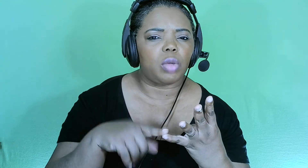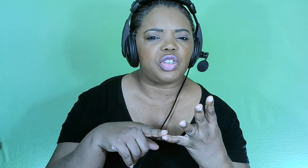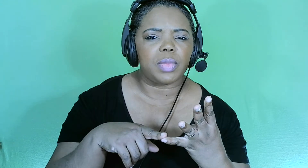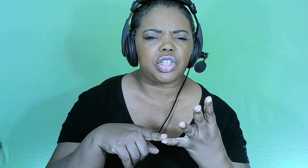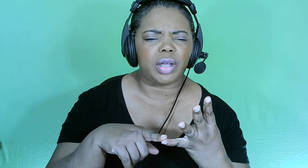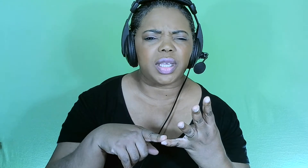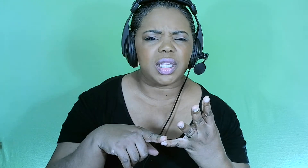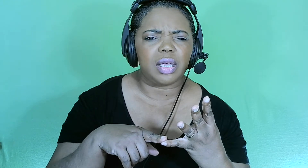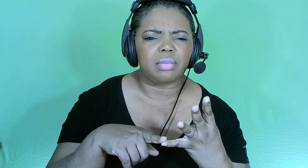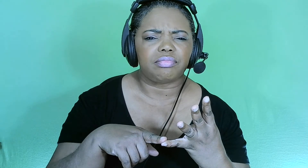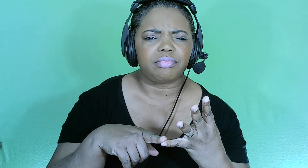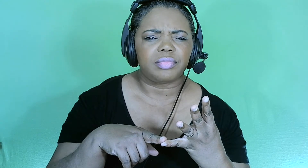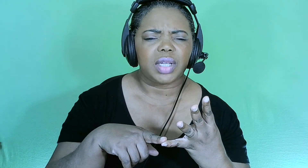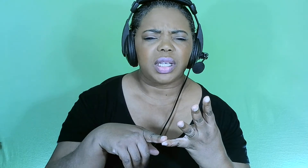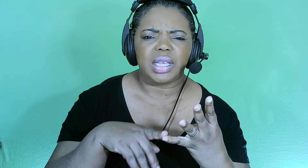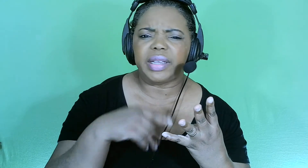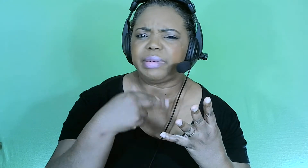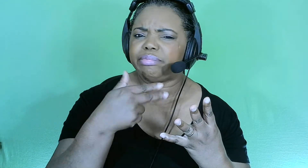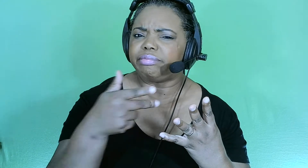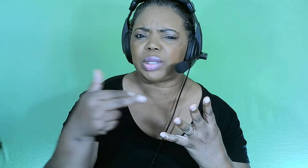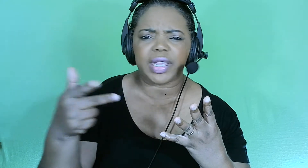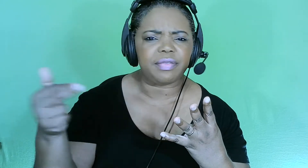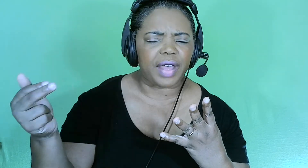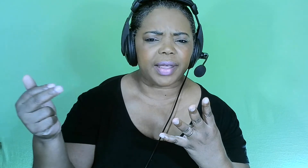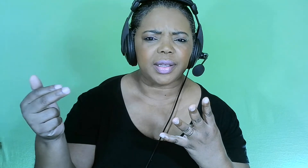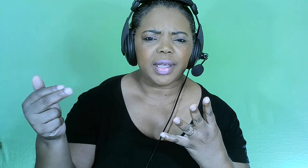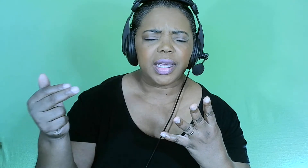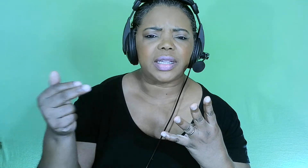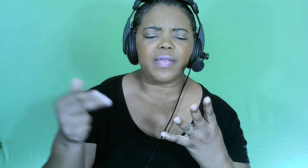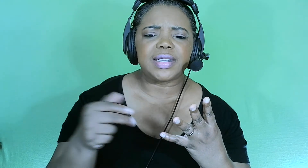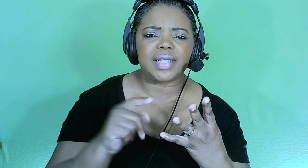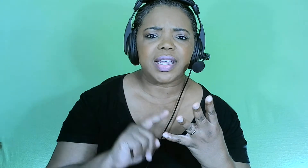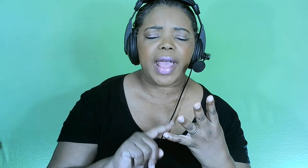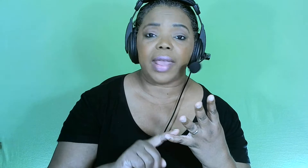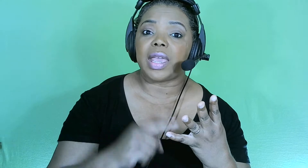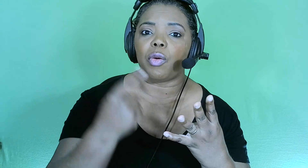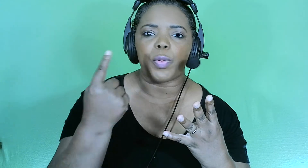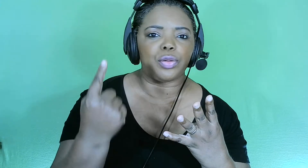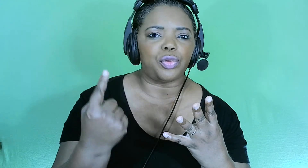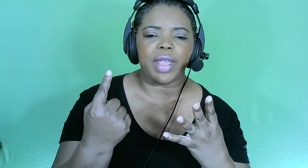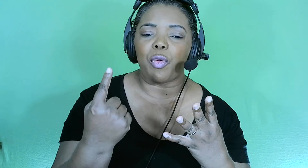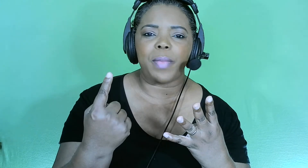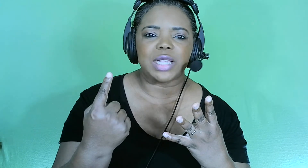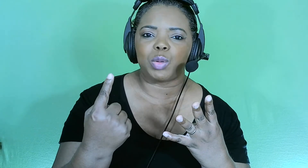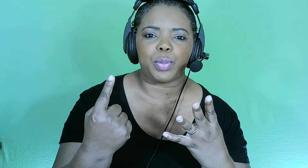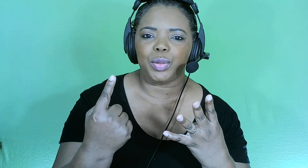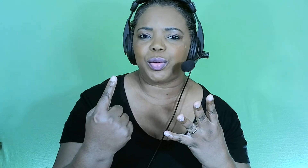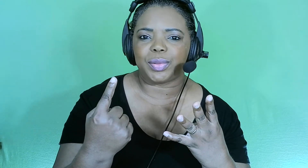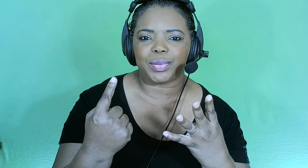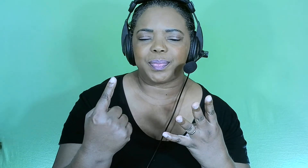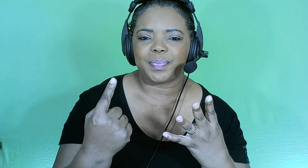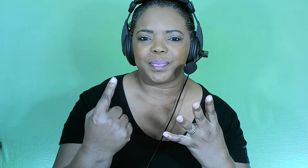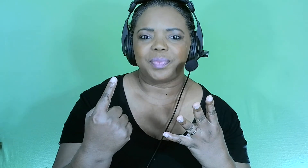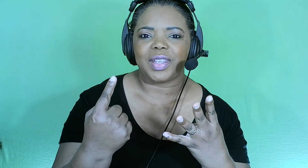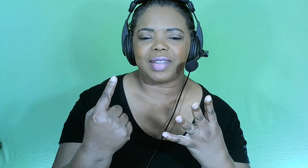de mandioquinha e por aí vai. Então é um mesmo produto,